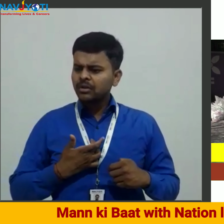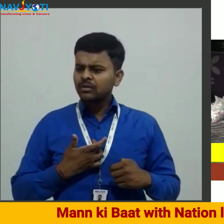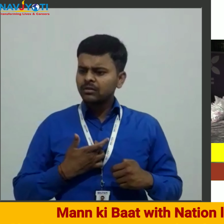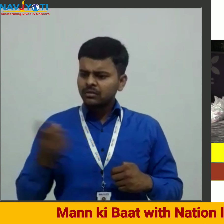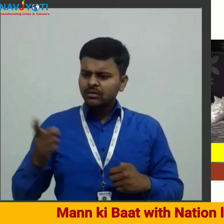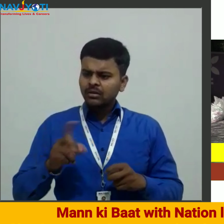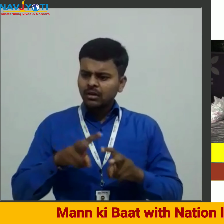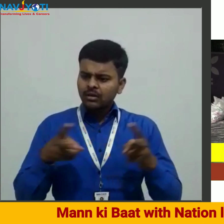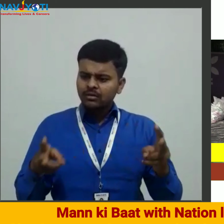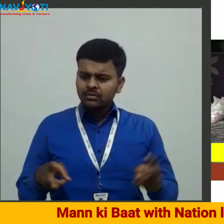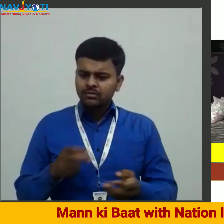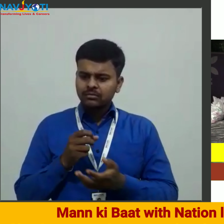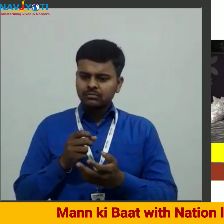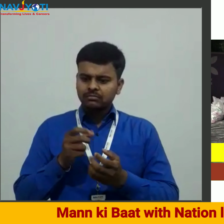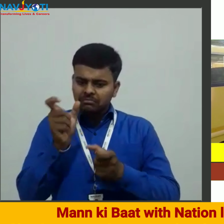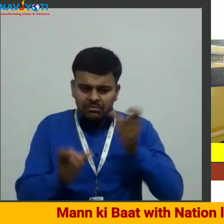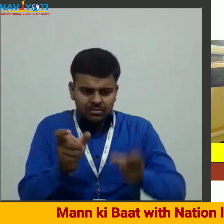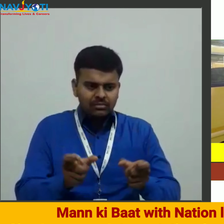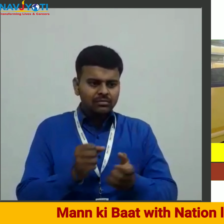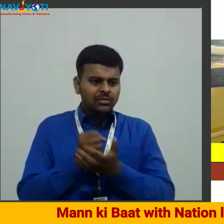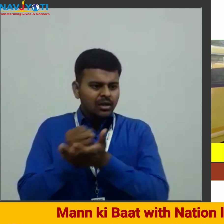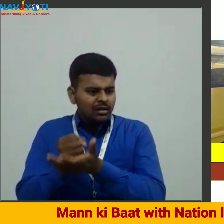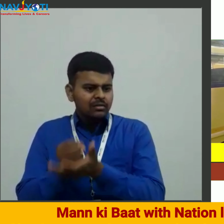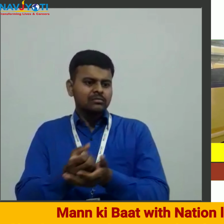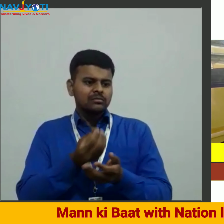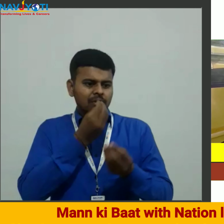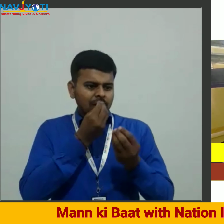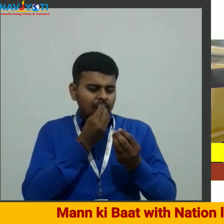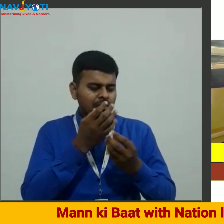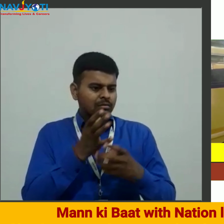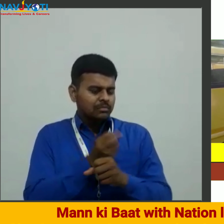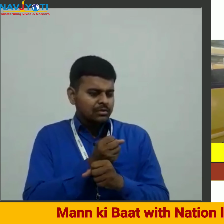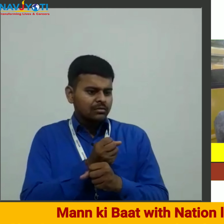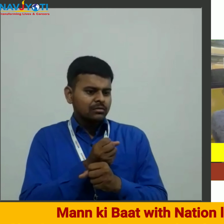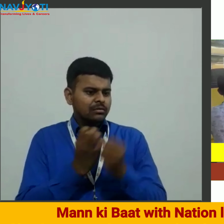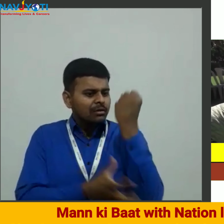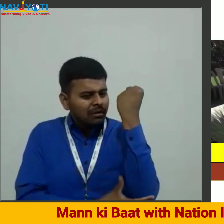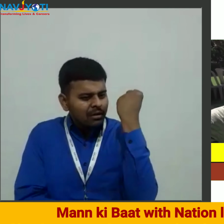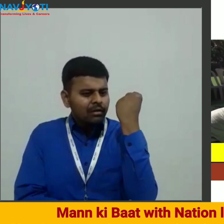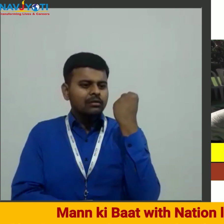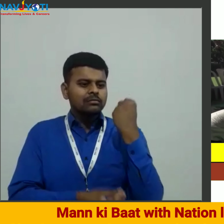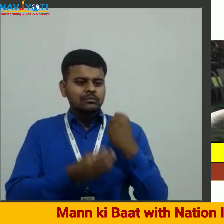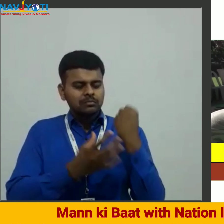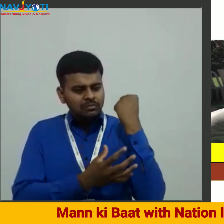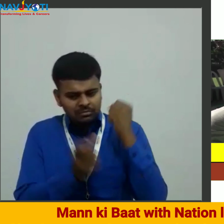भीतर हृदय के किसी कोने में जो ये उमड़ता घुमड़ता भाव है ना,